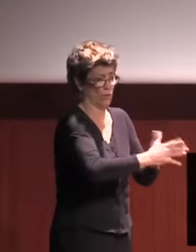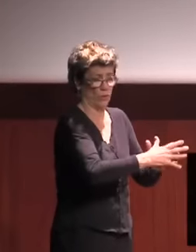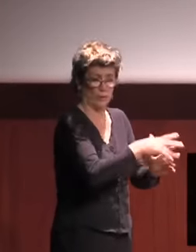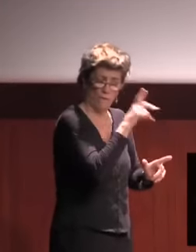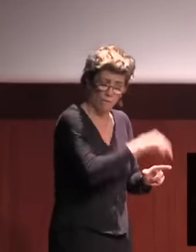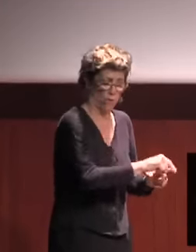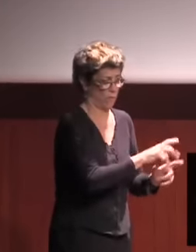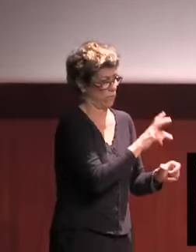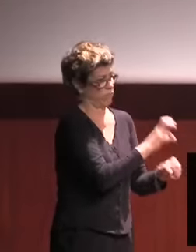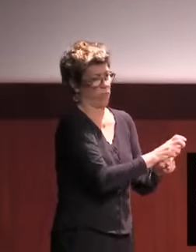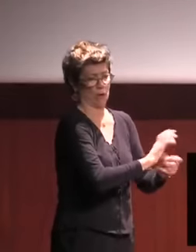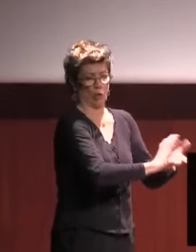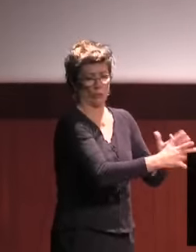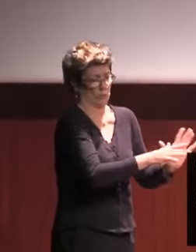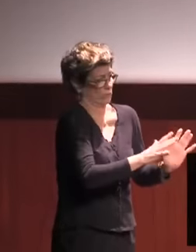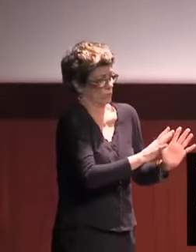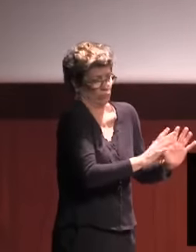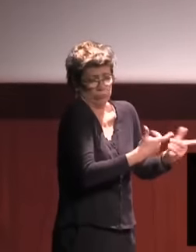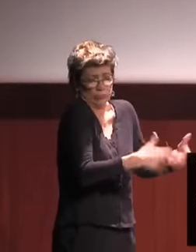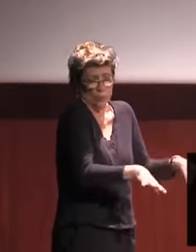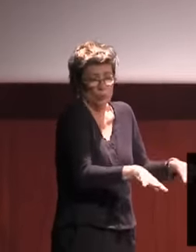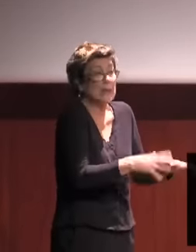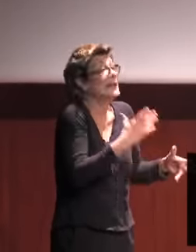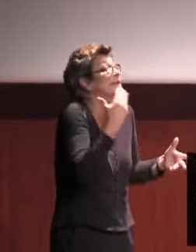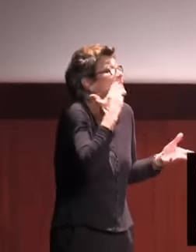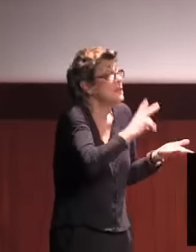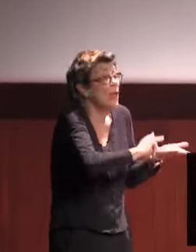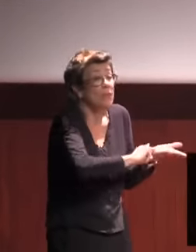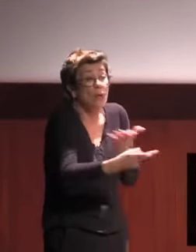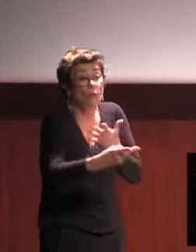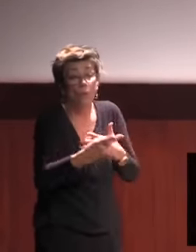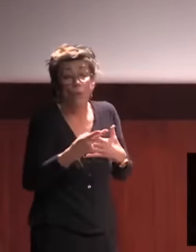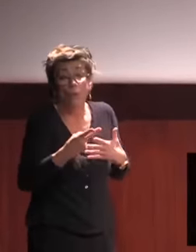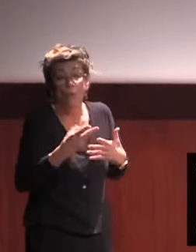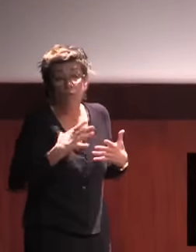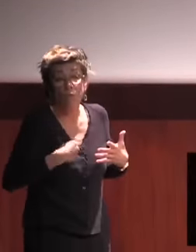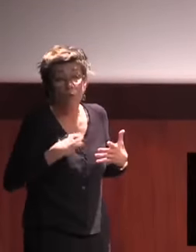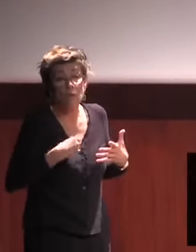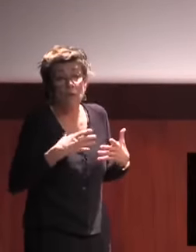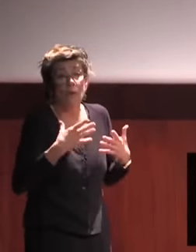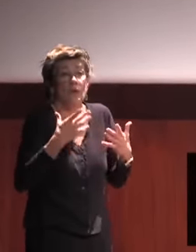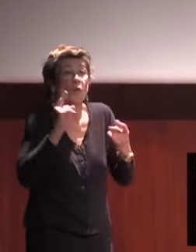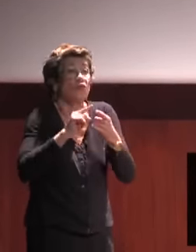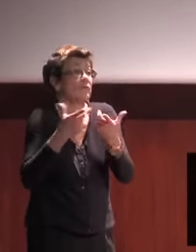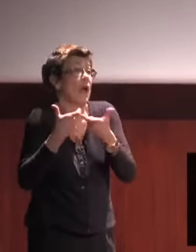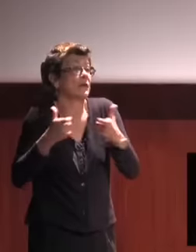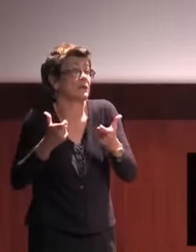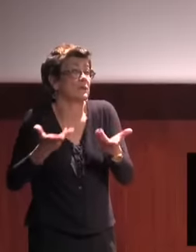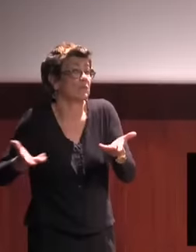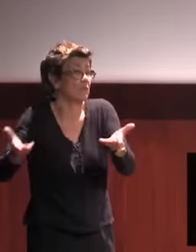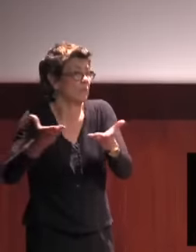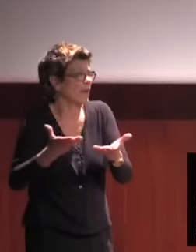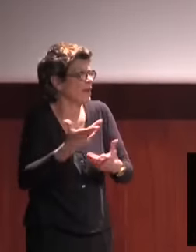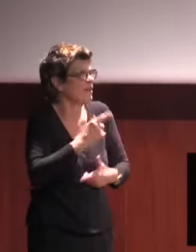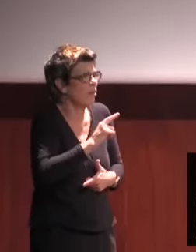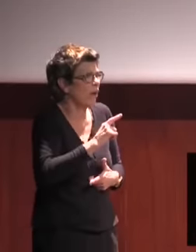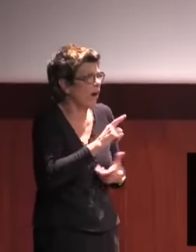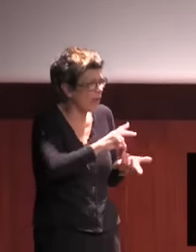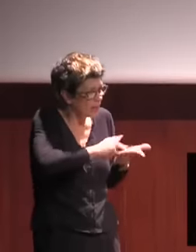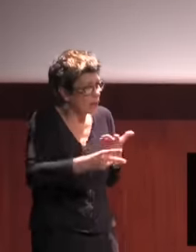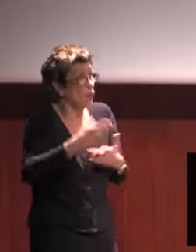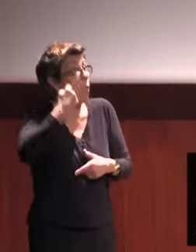évident. S'il y a traduction en français, c'est pour rendre accessible, mais ce n'est pas pour